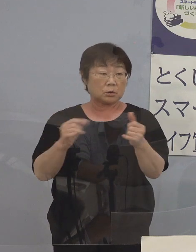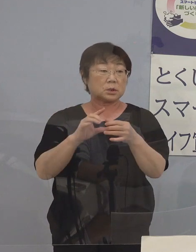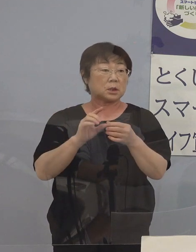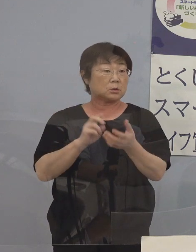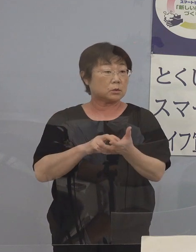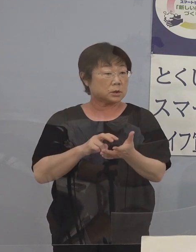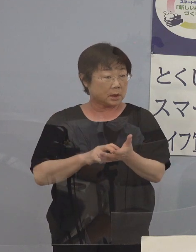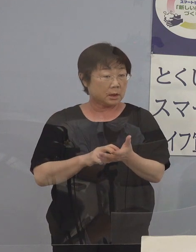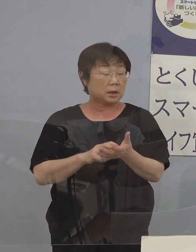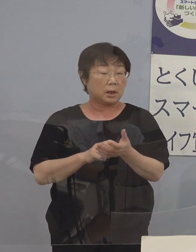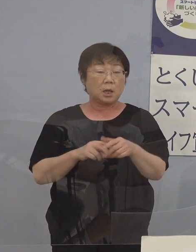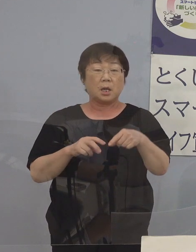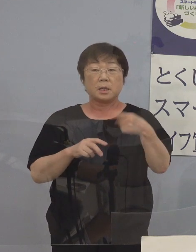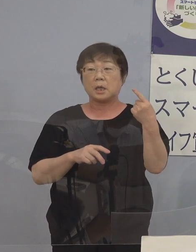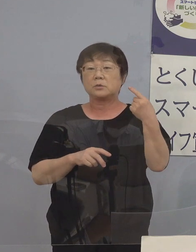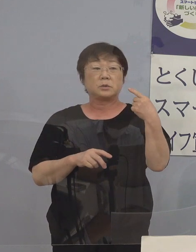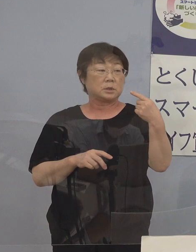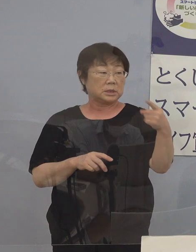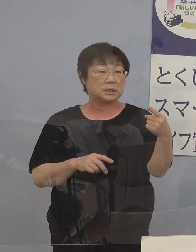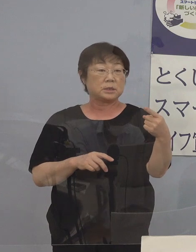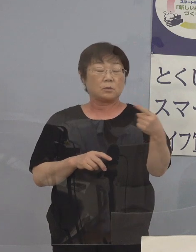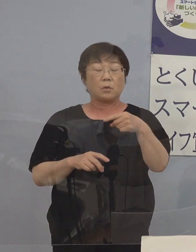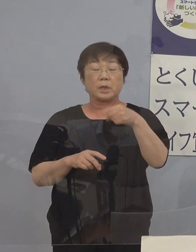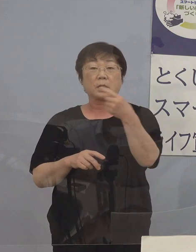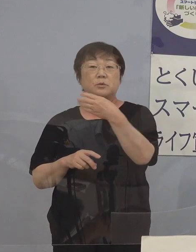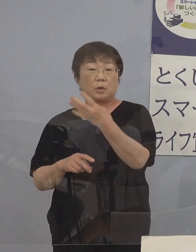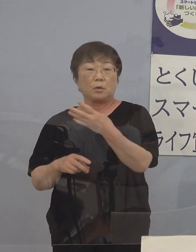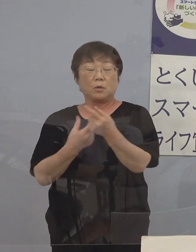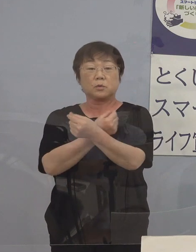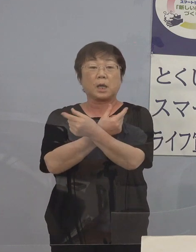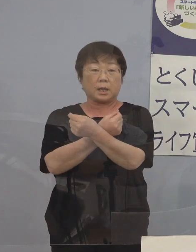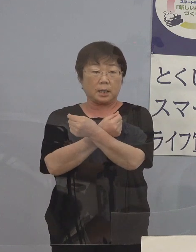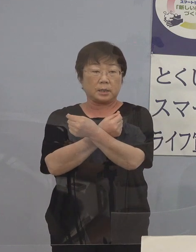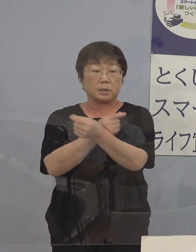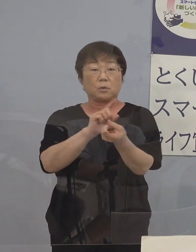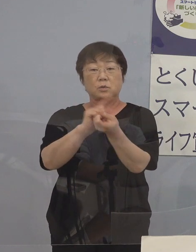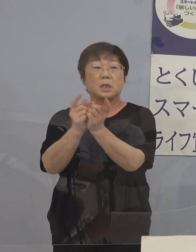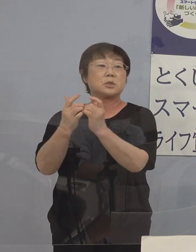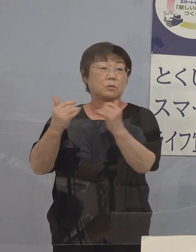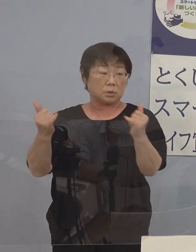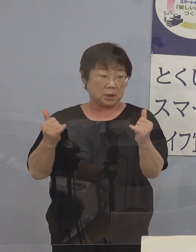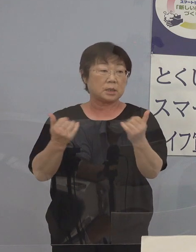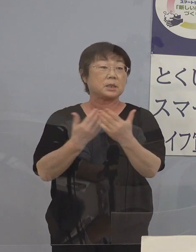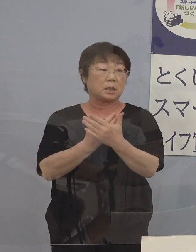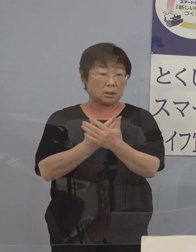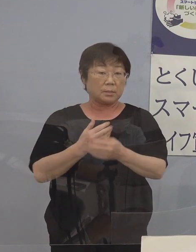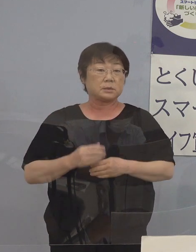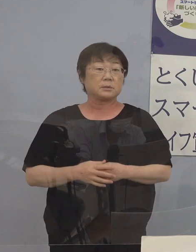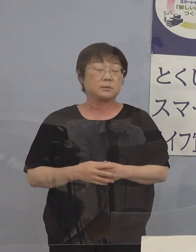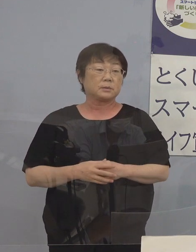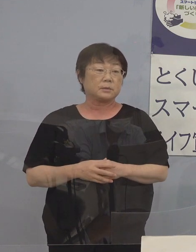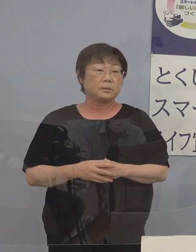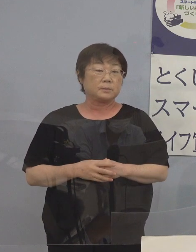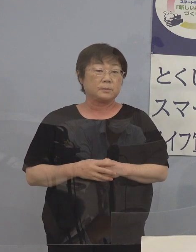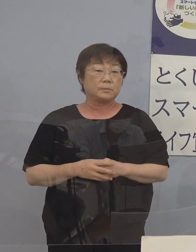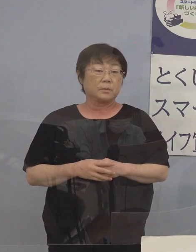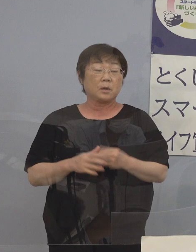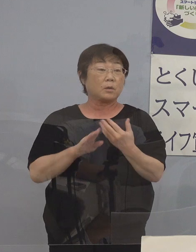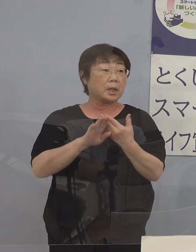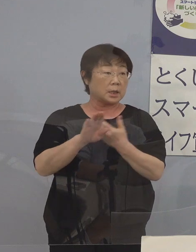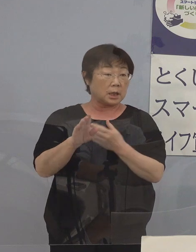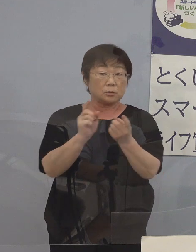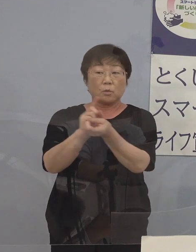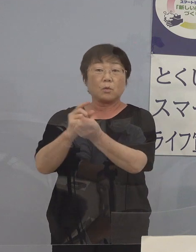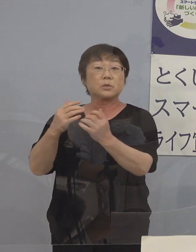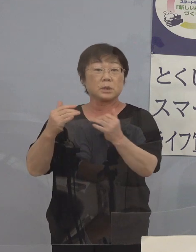としてということは、101例目と104例目の方がお互いが濃厚接触者ということになりますので、それ以外